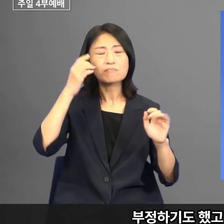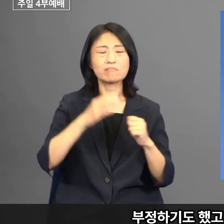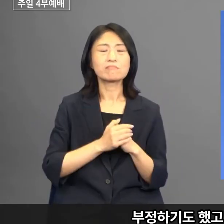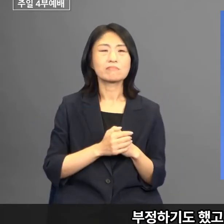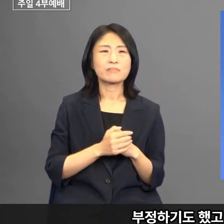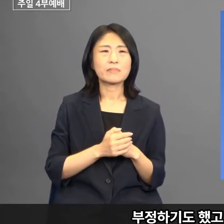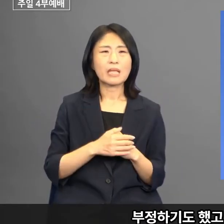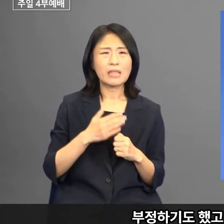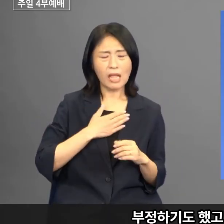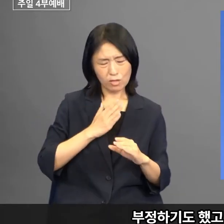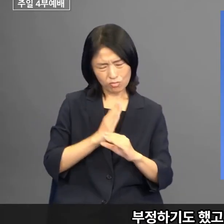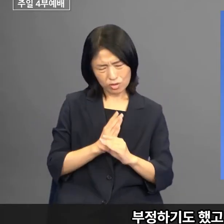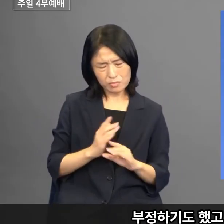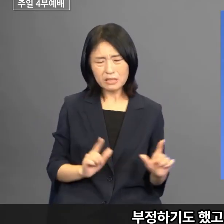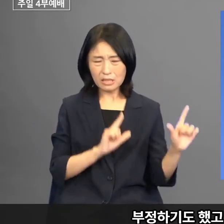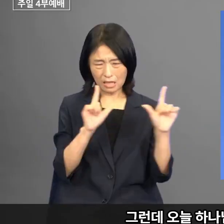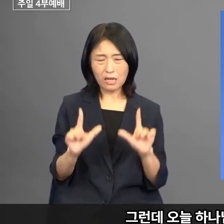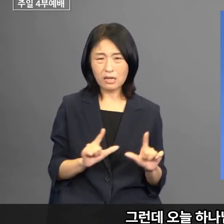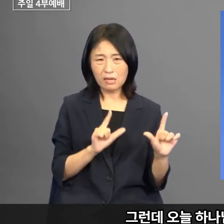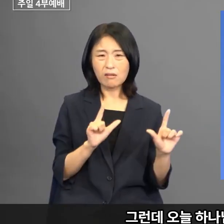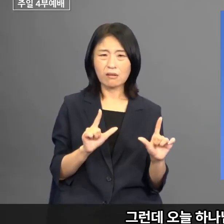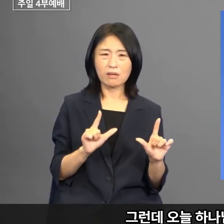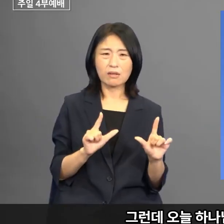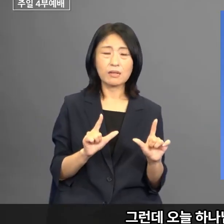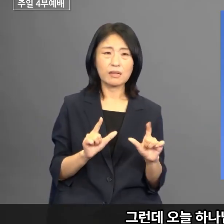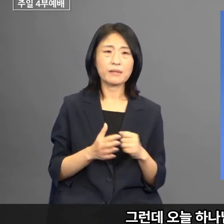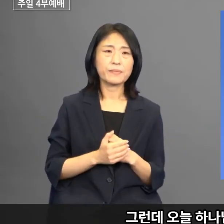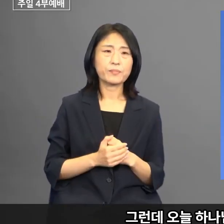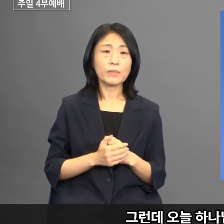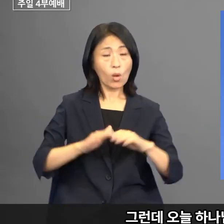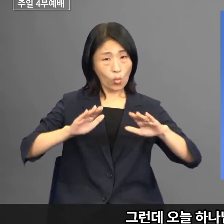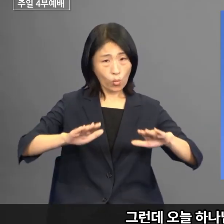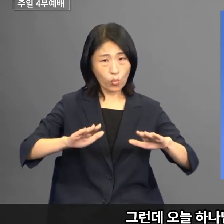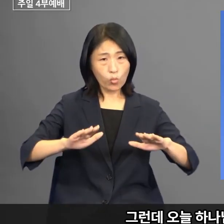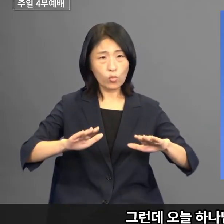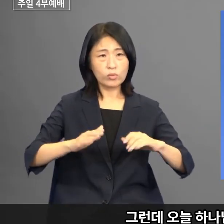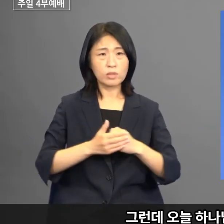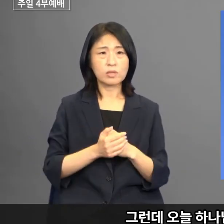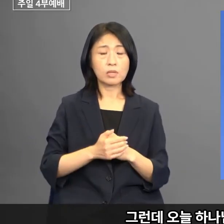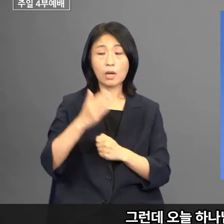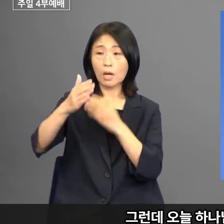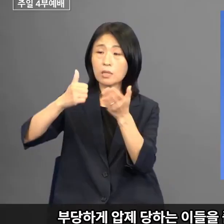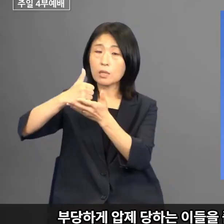나 살기 바빴습니다. 그런데 오늘 하나님께서 원하시는